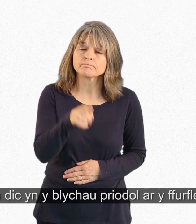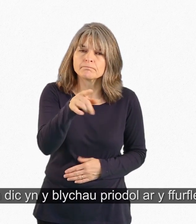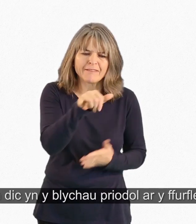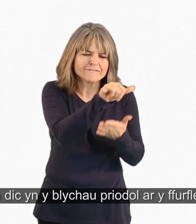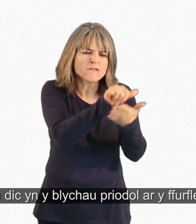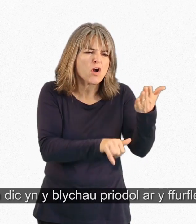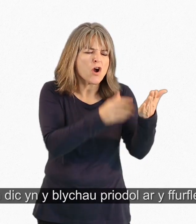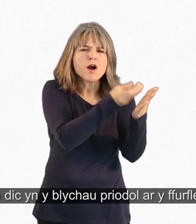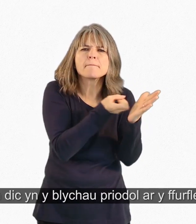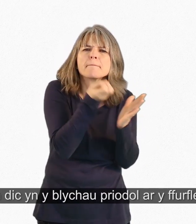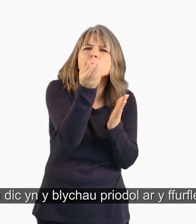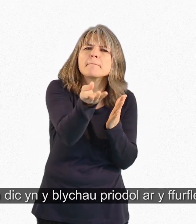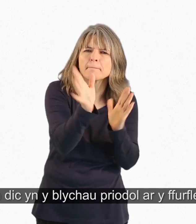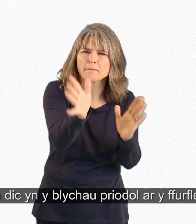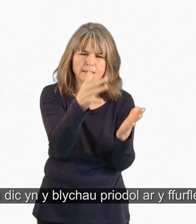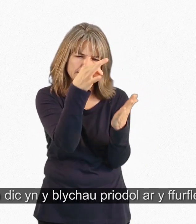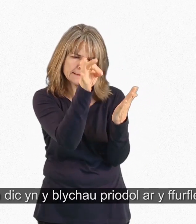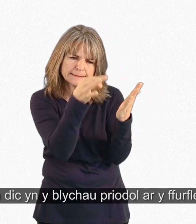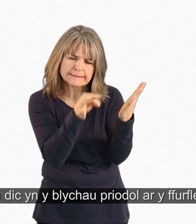Rhowch dic yn yblychau priodol ar y ffurflen.